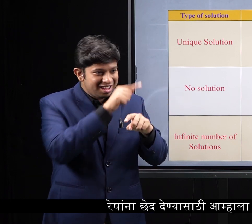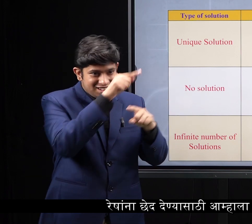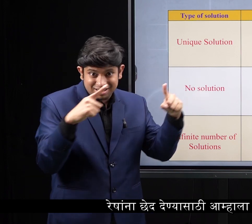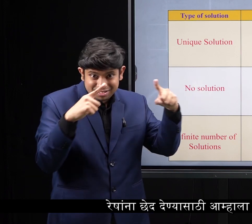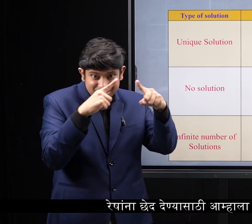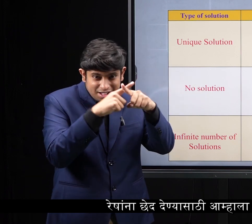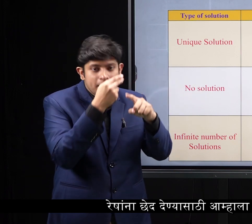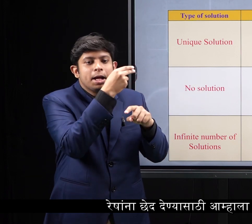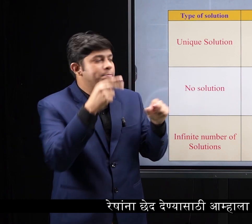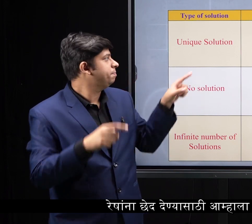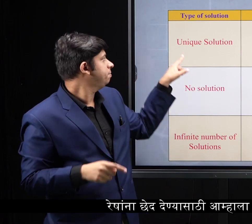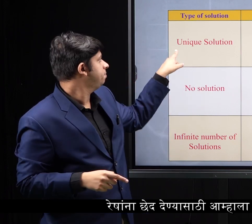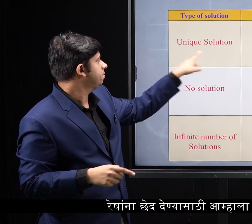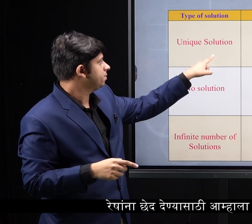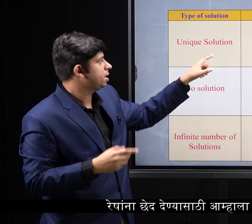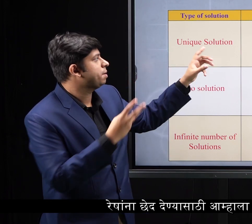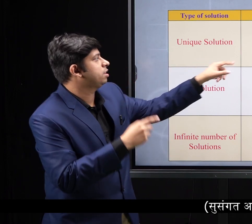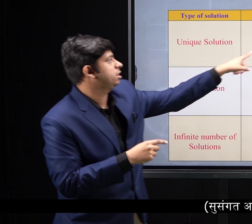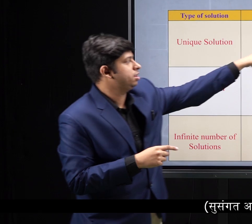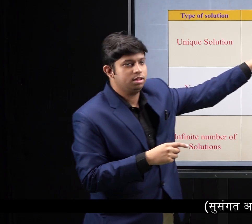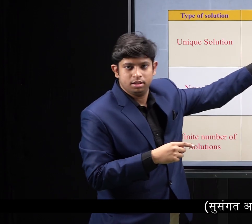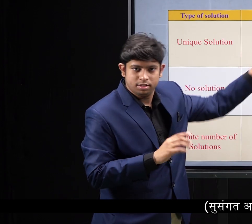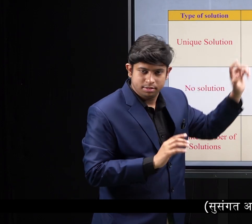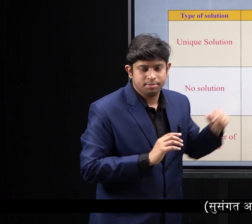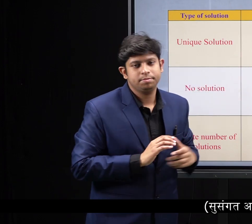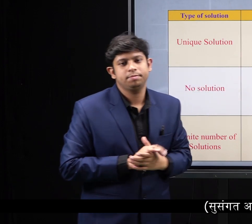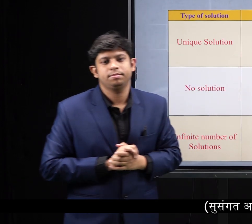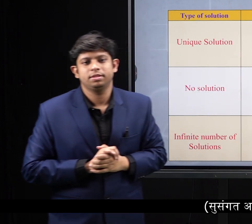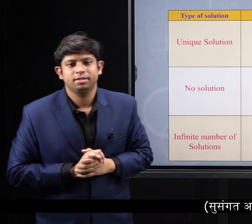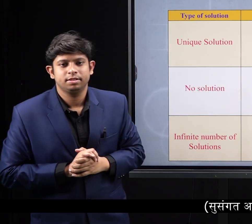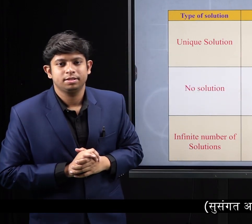युनिक सोल्यूशन मिळते म्हणजे सुसंगत आणि अपेक्ष.